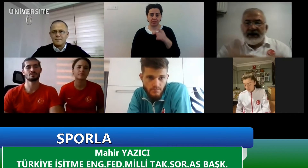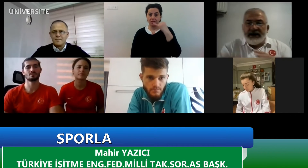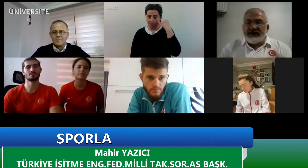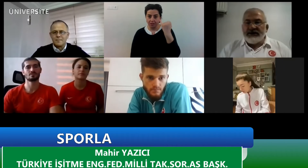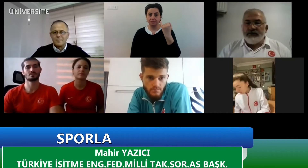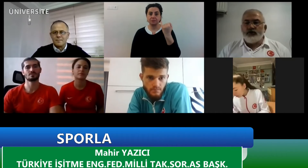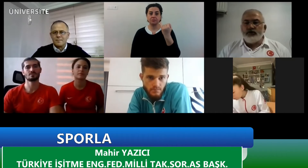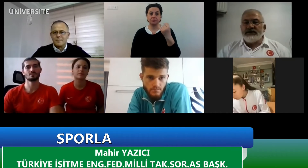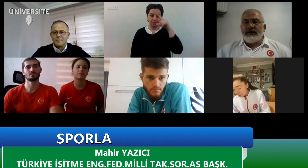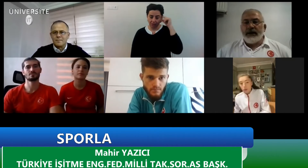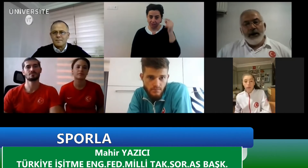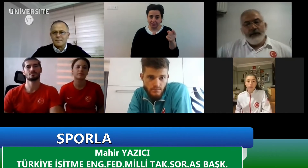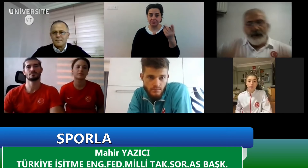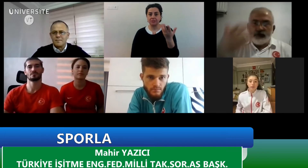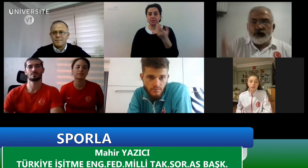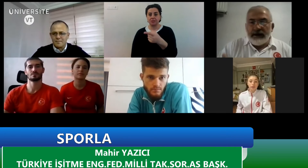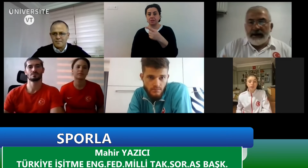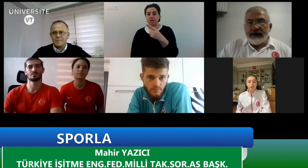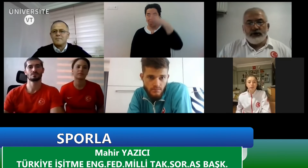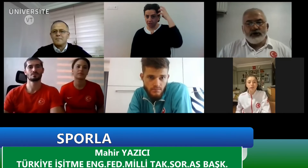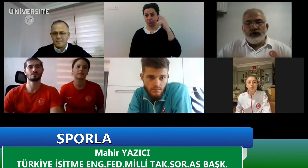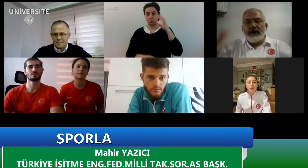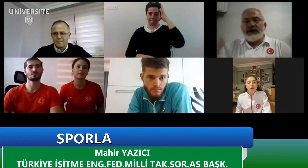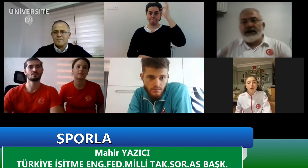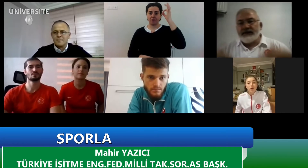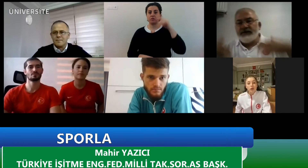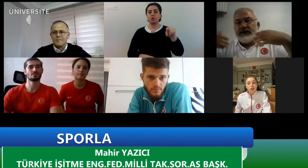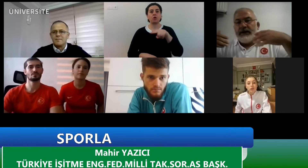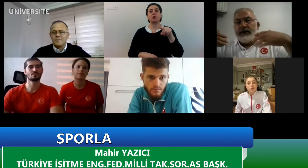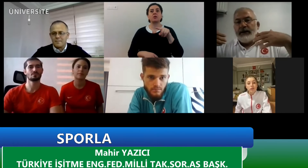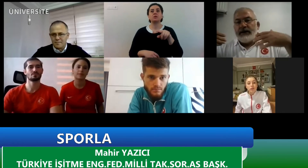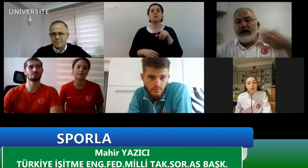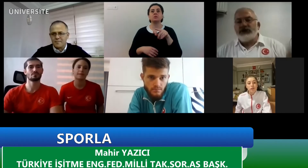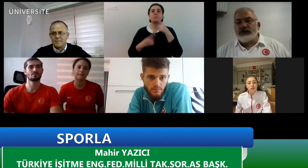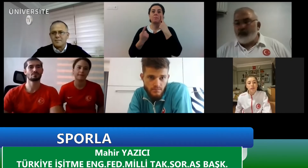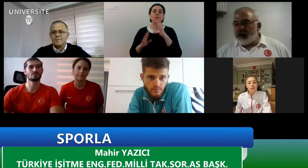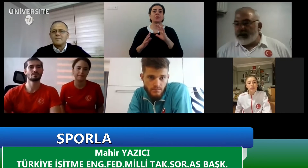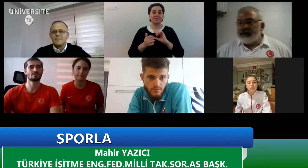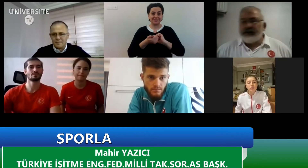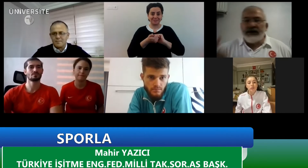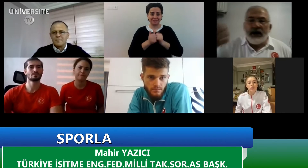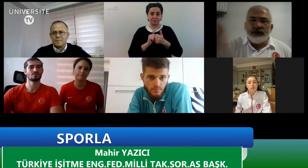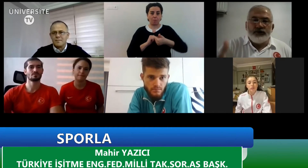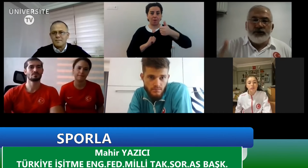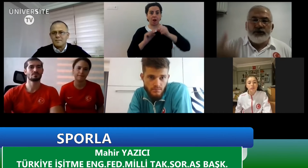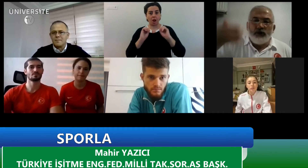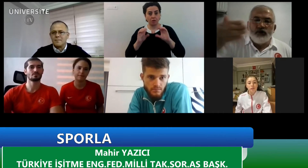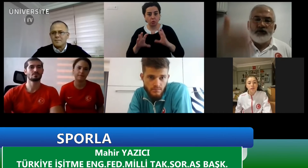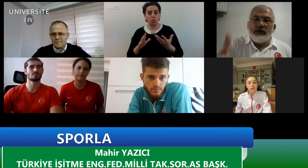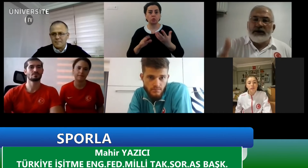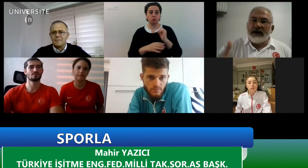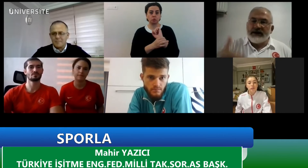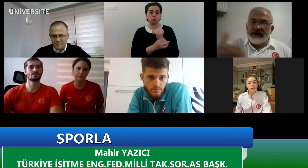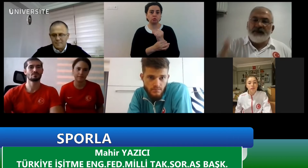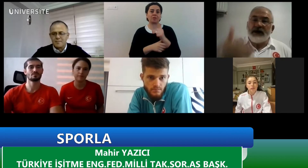Kadir, Ecrin gibi düşündüğümüz zaman profesyonelle atlıyoruz. Onların artık bir Gençlik Spor Bakanlığı'nda ya antrenör ya